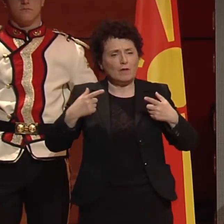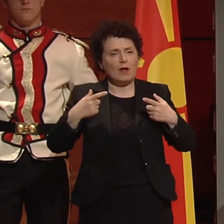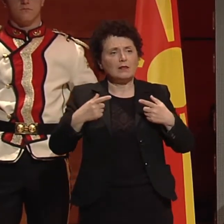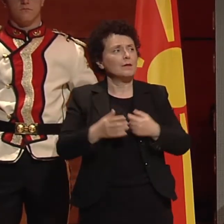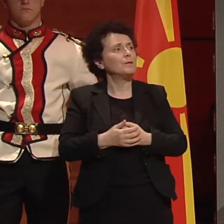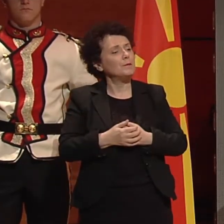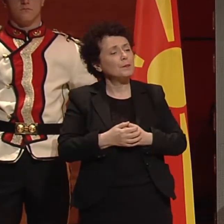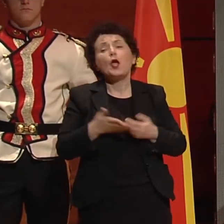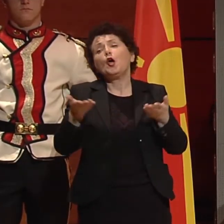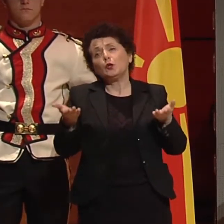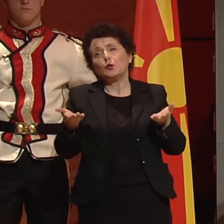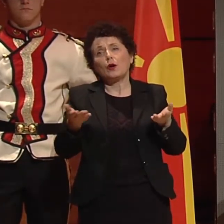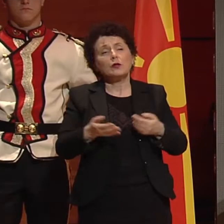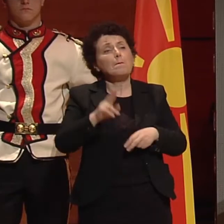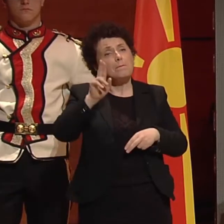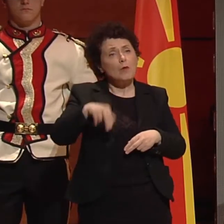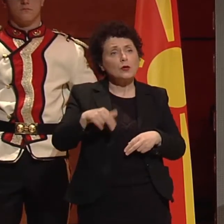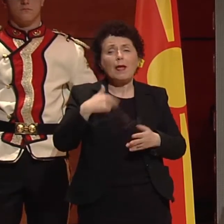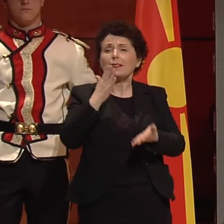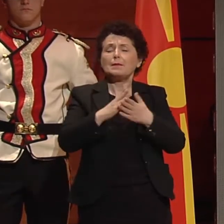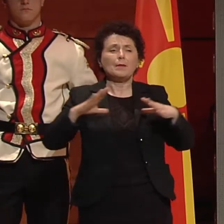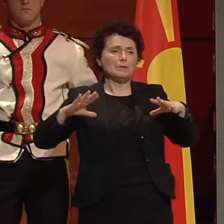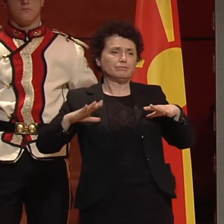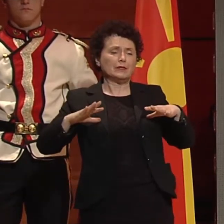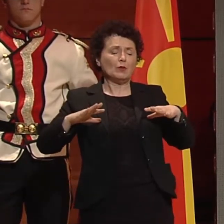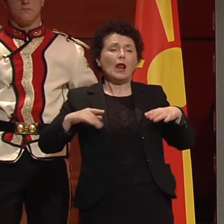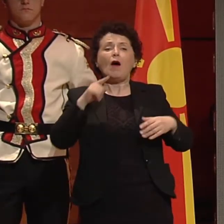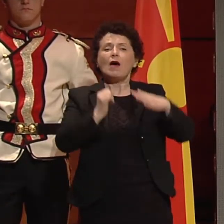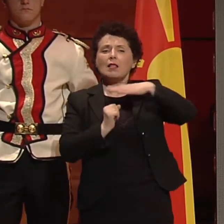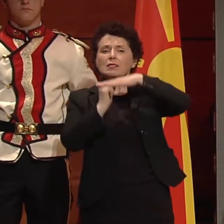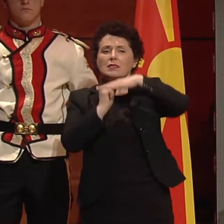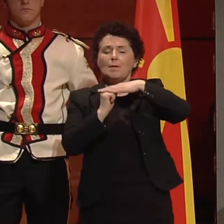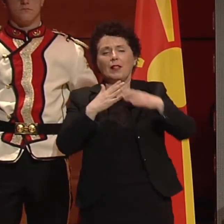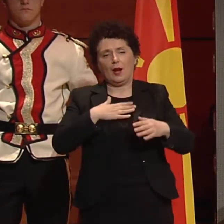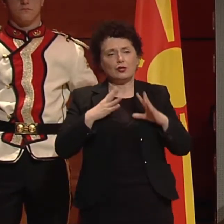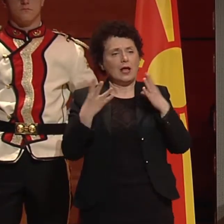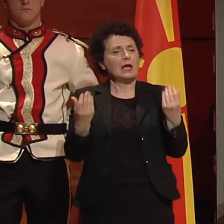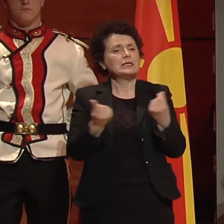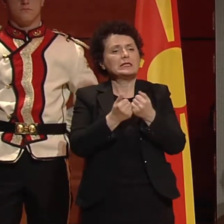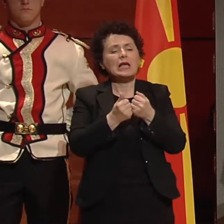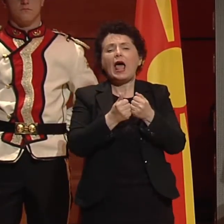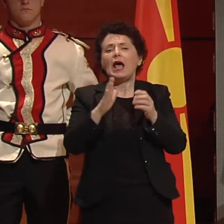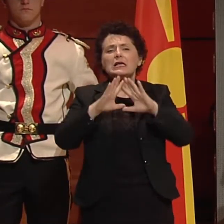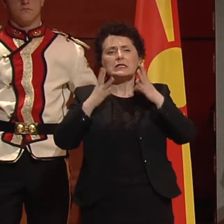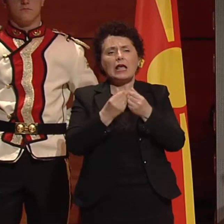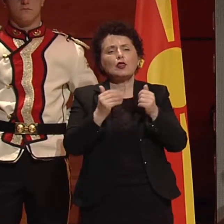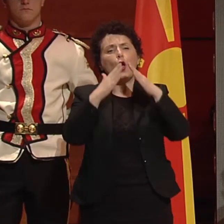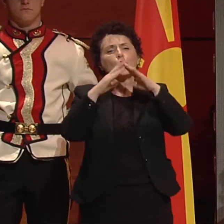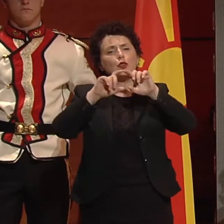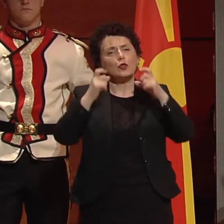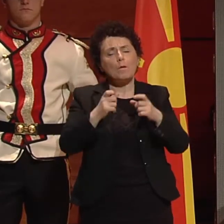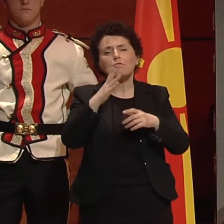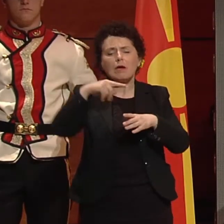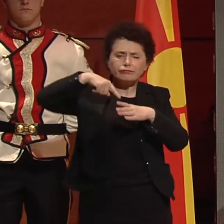култура, тогаш можеме да бидеме спокојни дека темелите на нашиот заеднички дом се длабоко вкопани